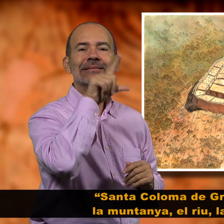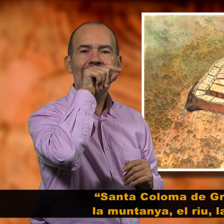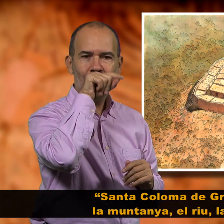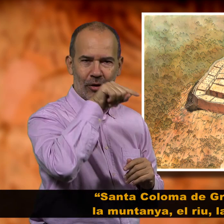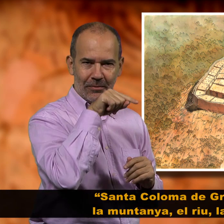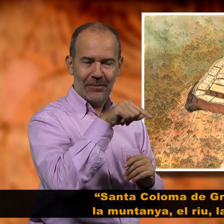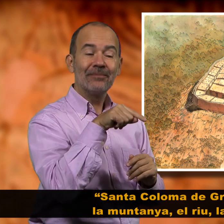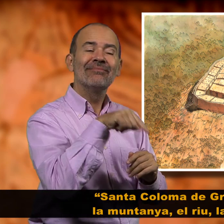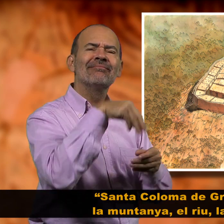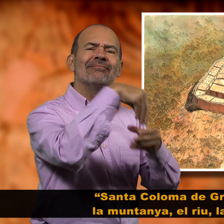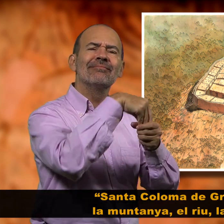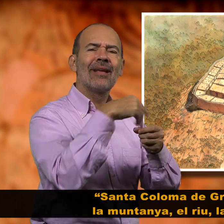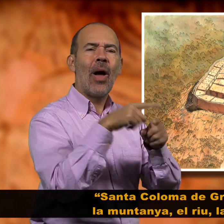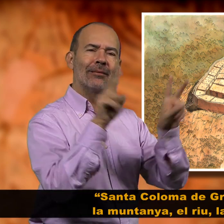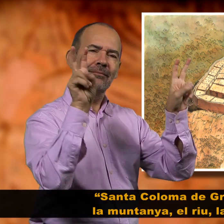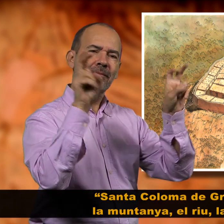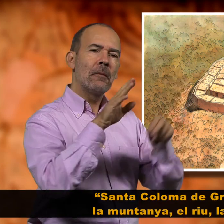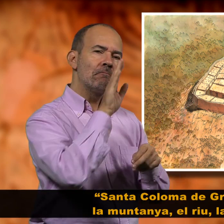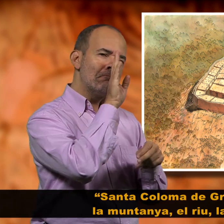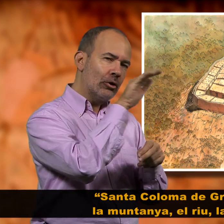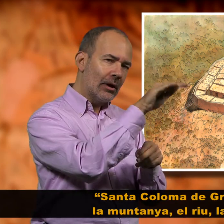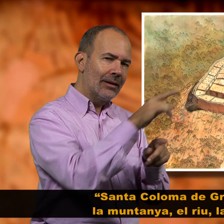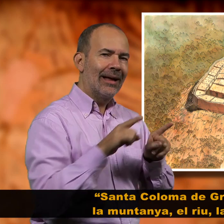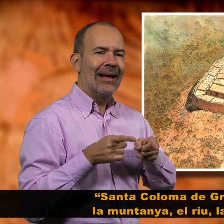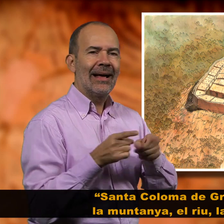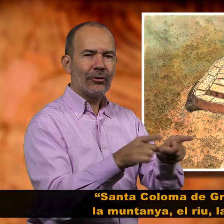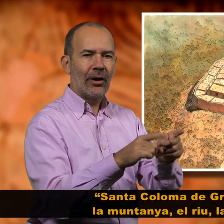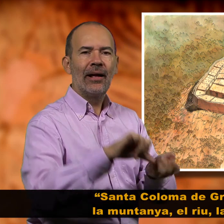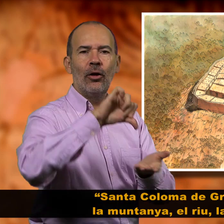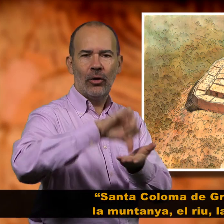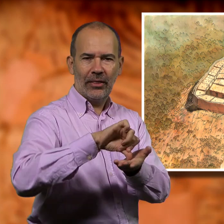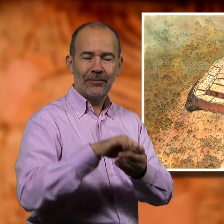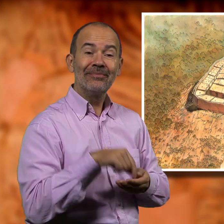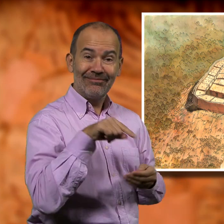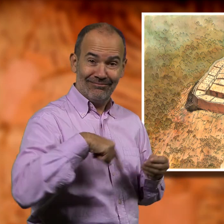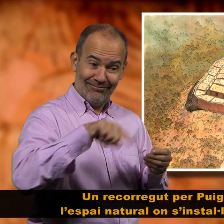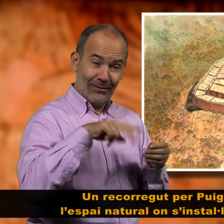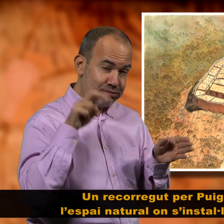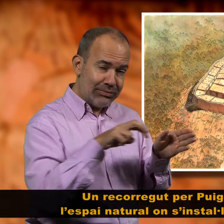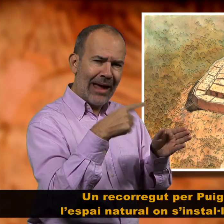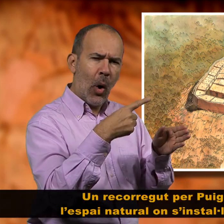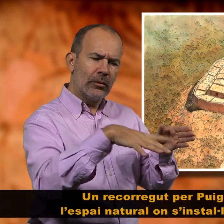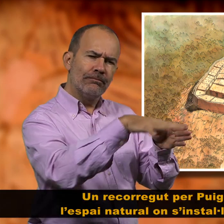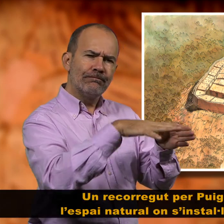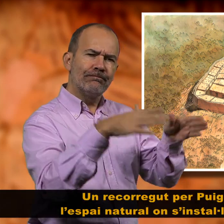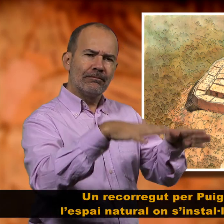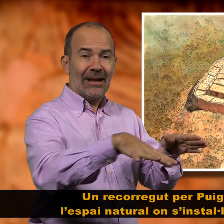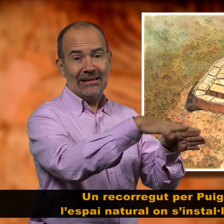riu, la ciutat. Un recorregut per Puig Castellà, l'espai natural on s'instal·laren els